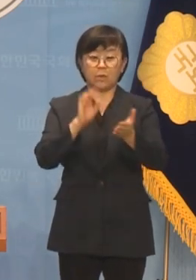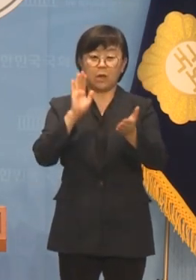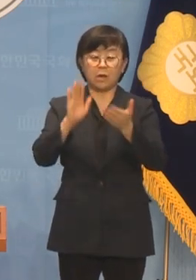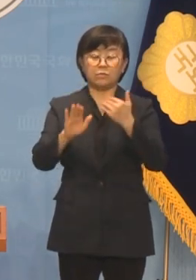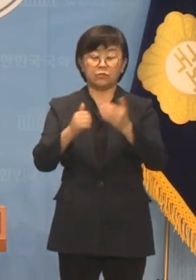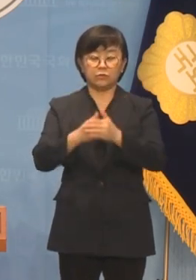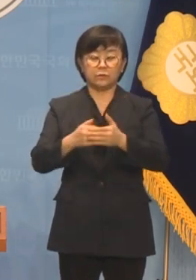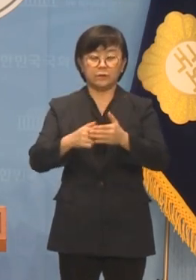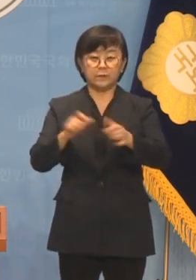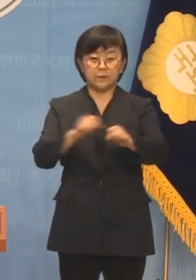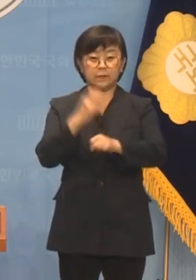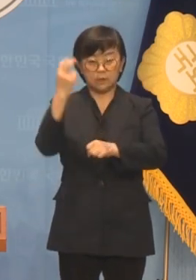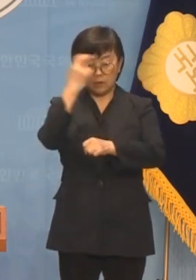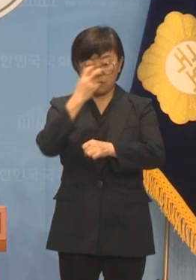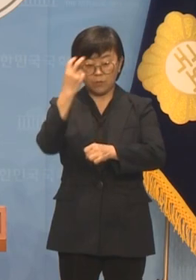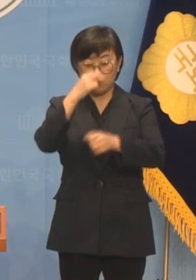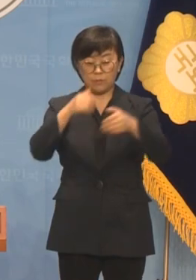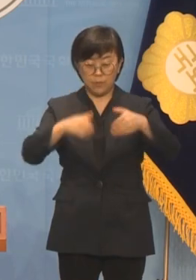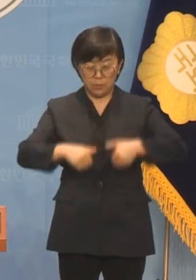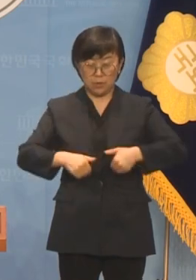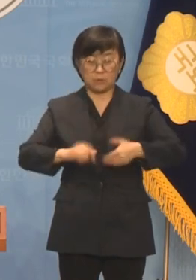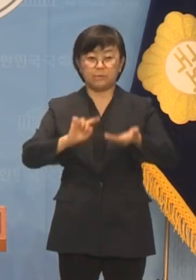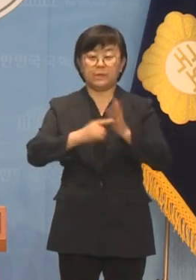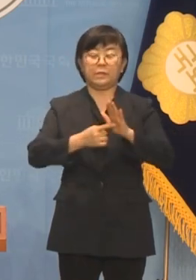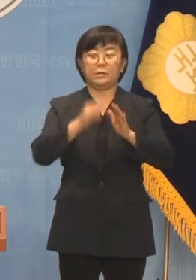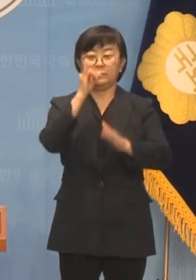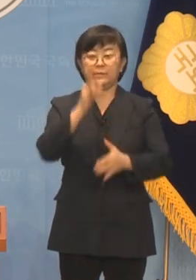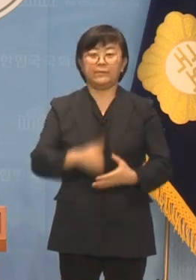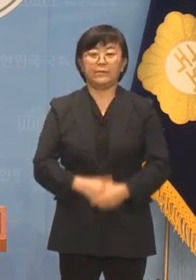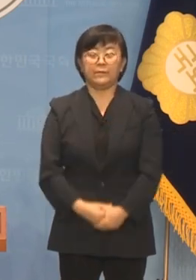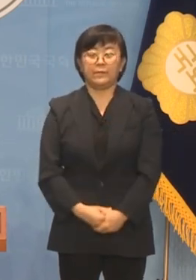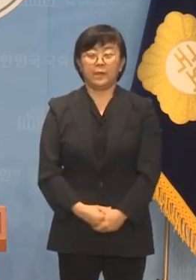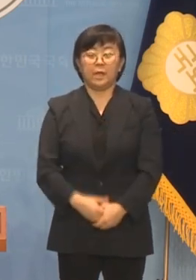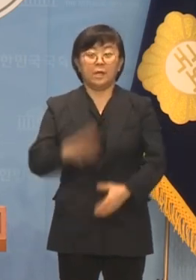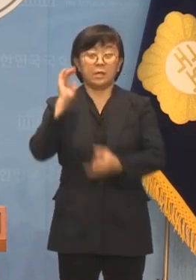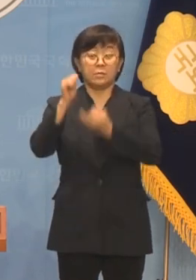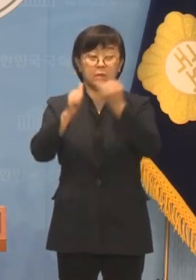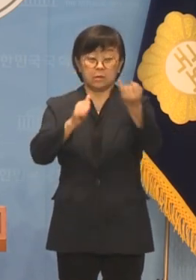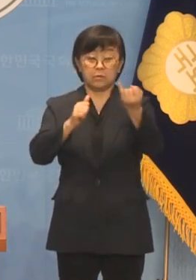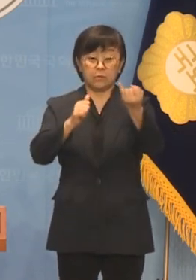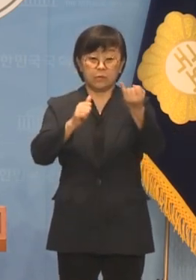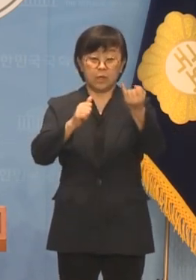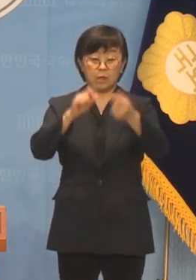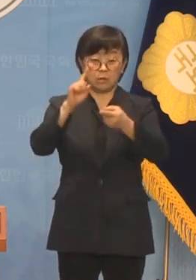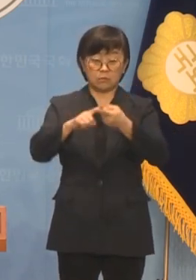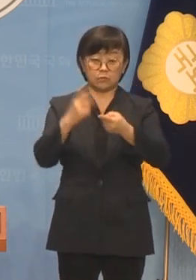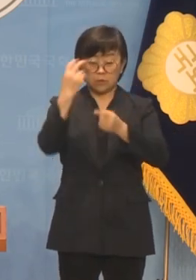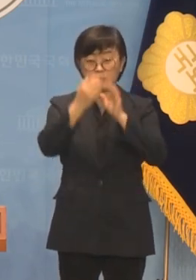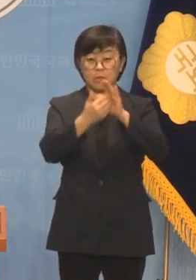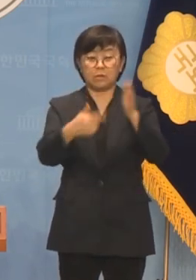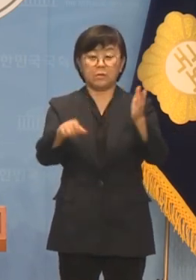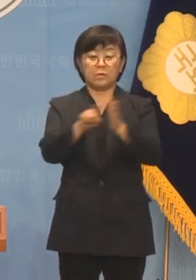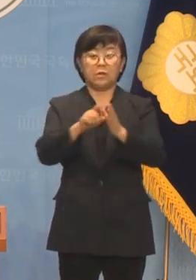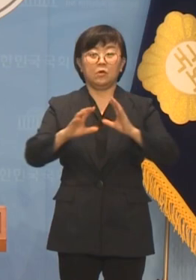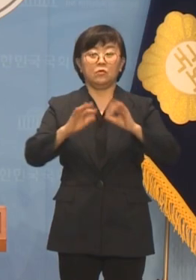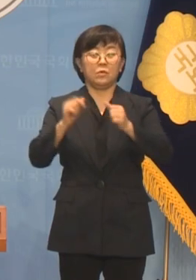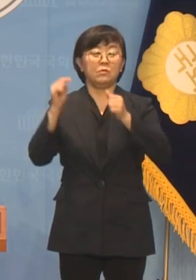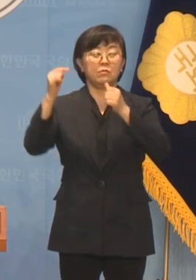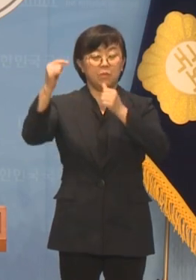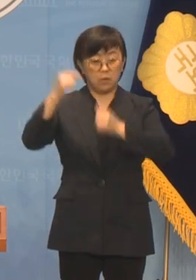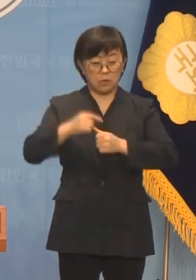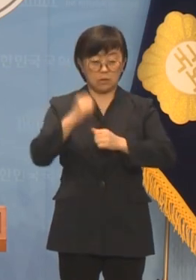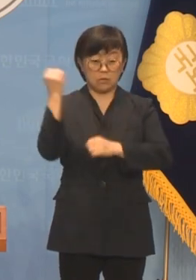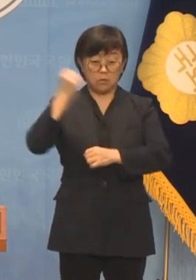특검이 필요함을 역설하고 있습니다. 김건희 여사에 대한 수사를 막기 위해 국민 명령을